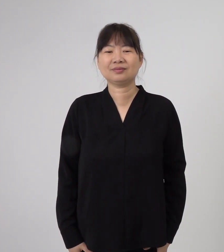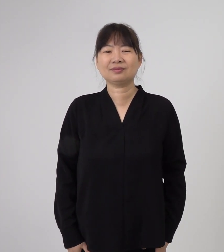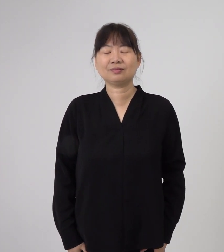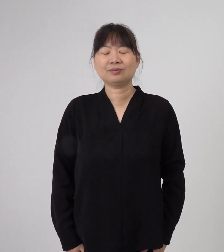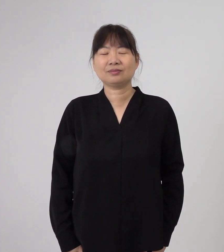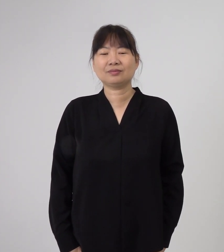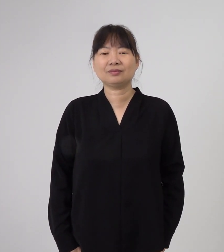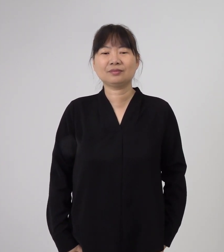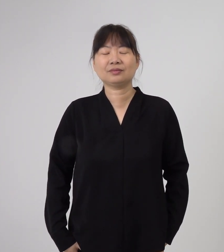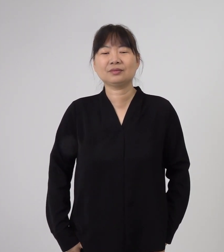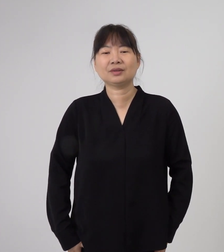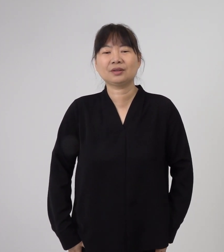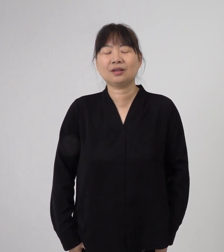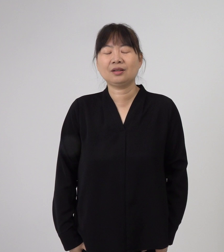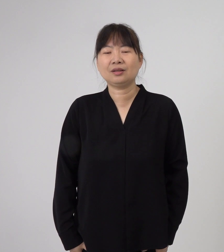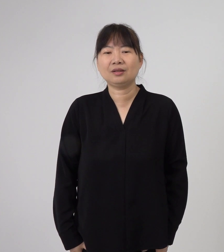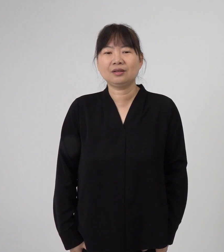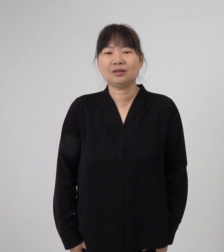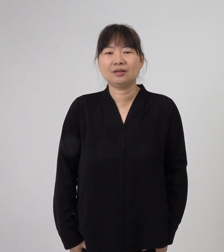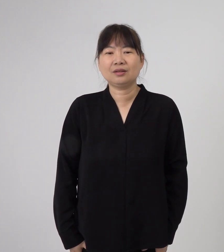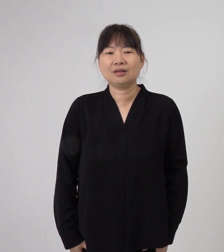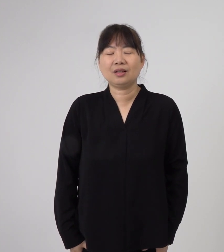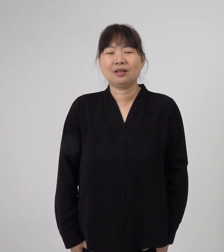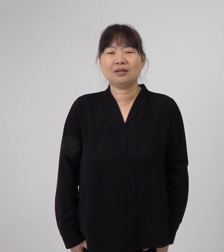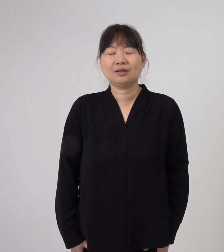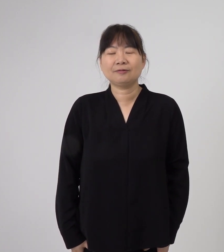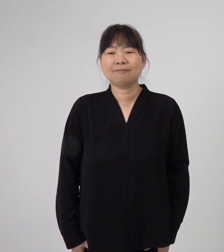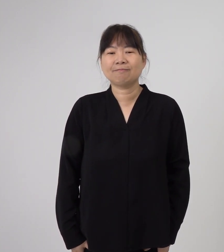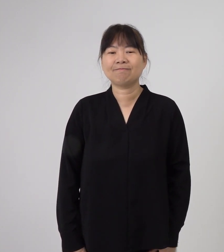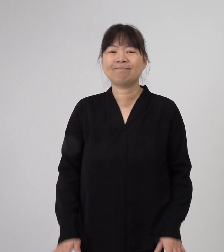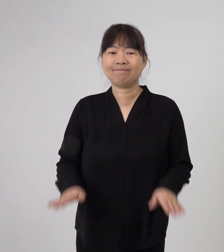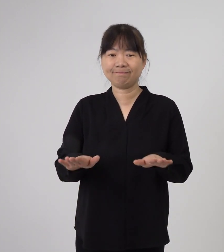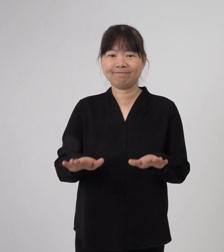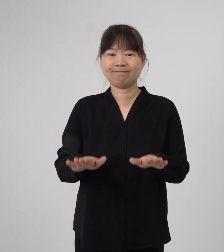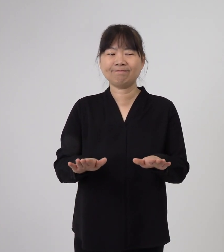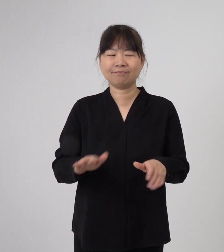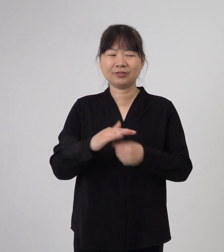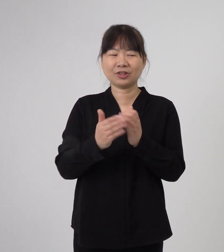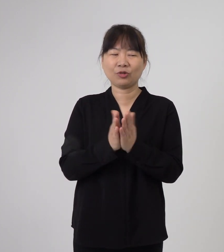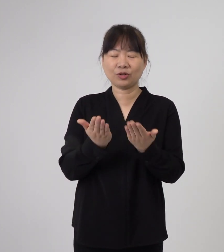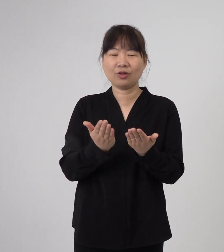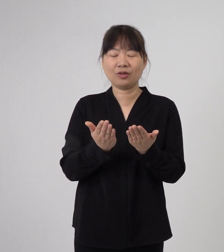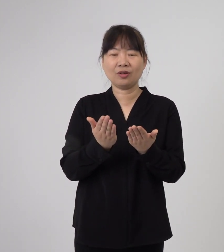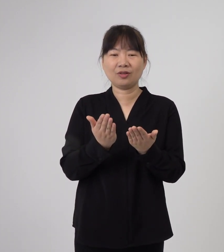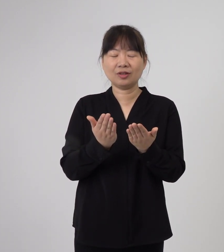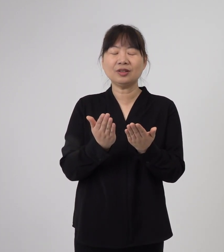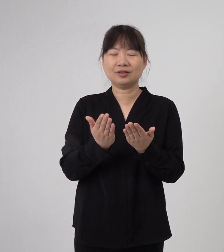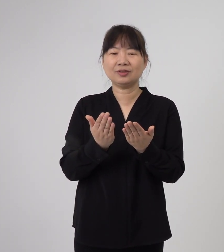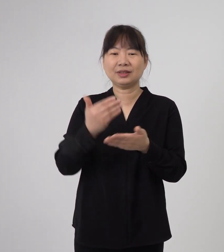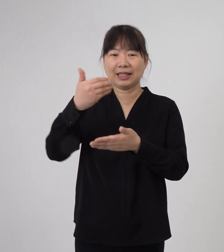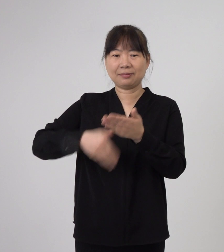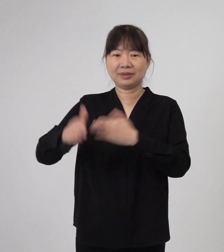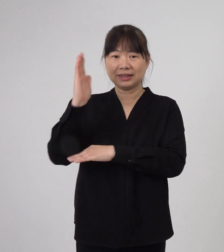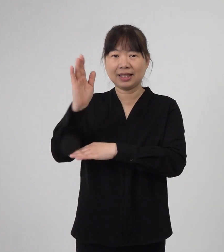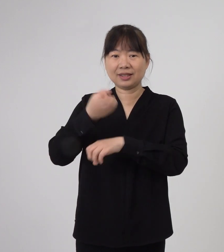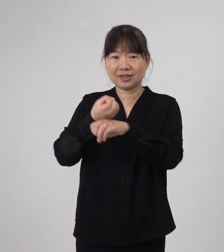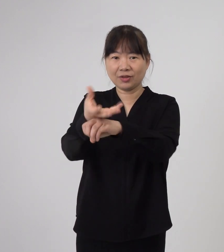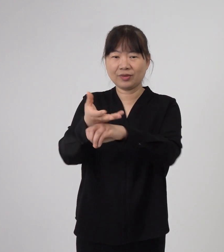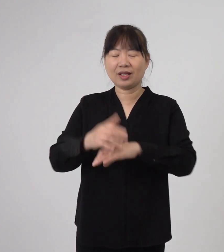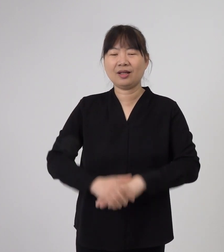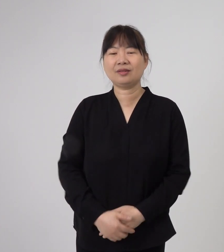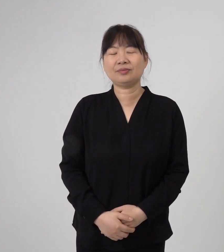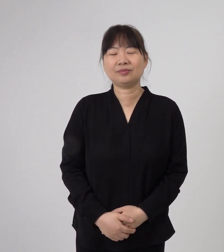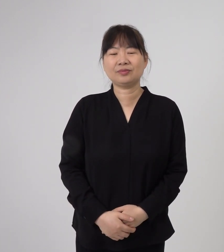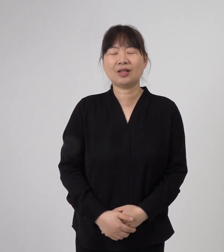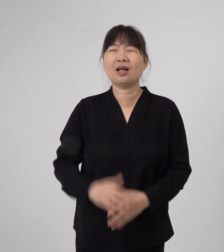자, 이제 성경을 맞아보십시다. 바울이 그 환상을 보았을 때 우리가 곧 마게도니아에 떠나기를